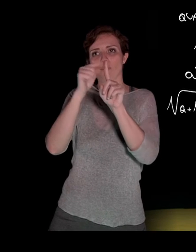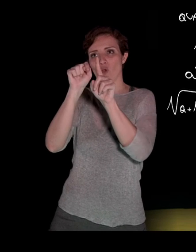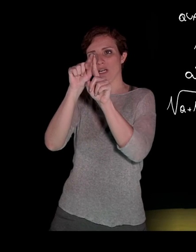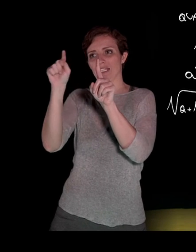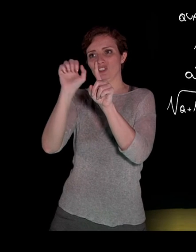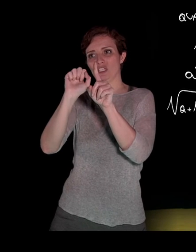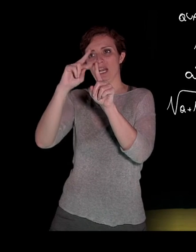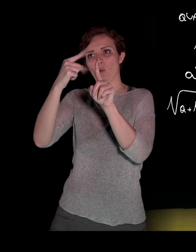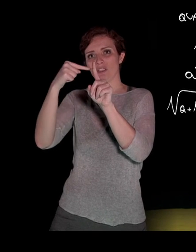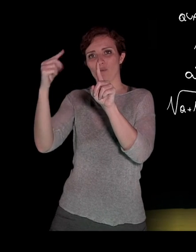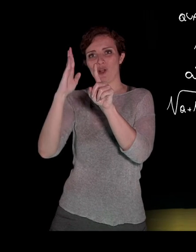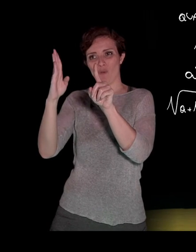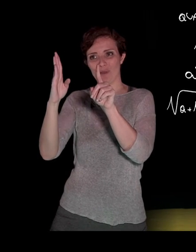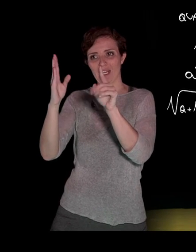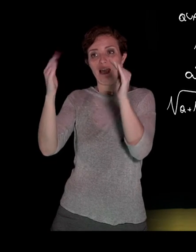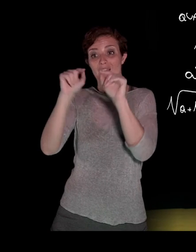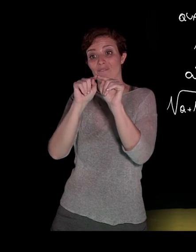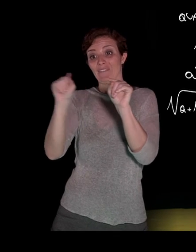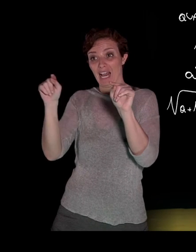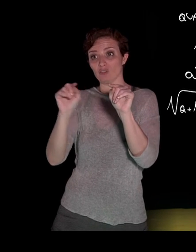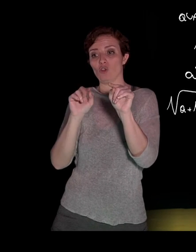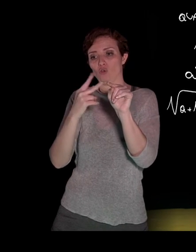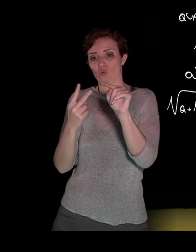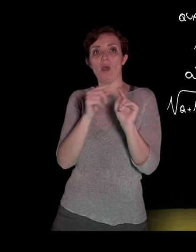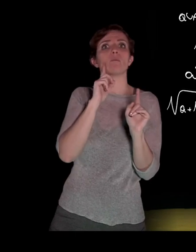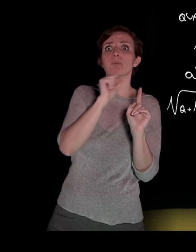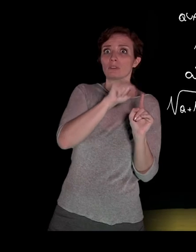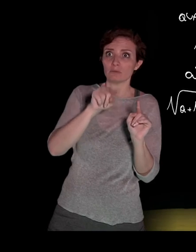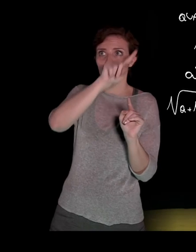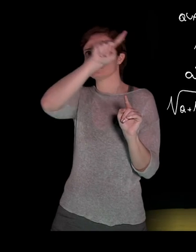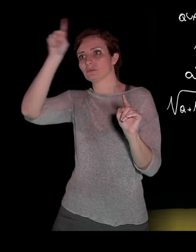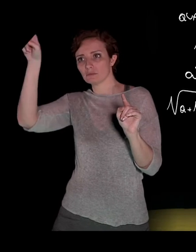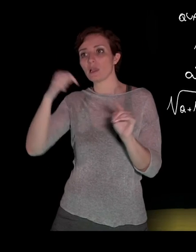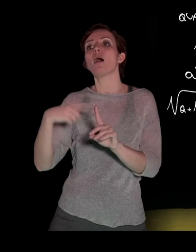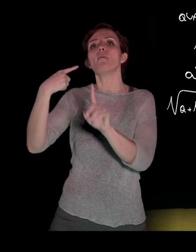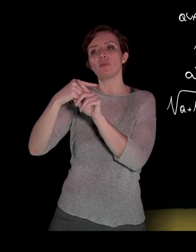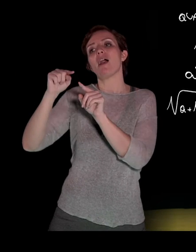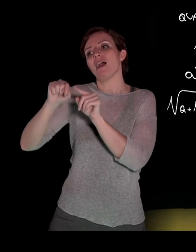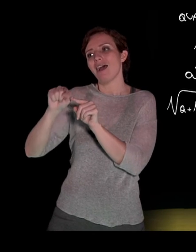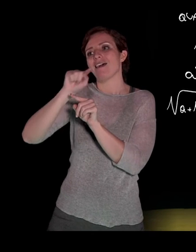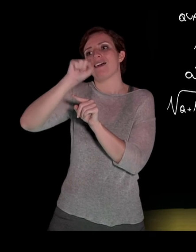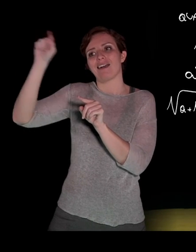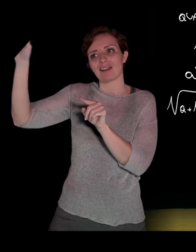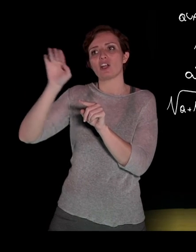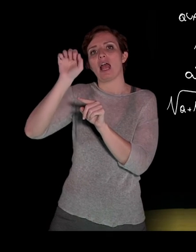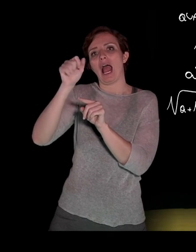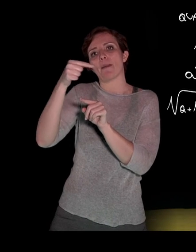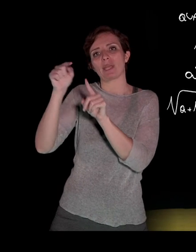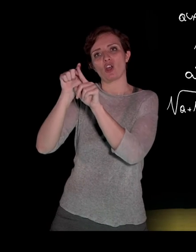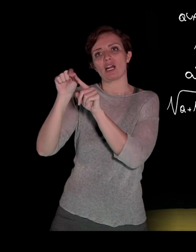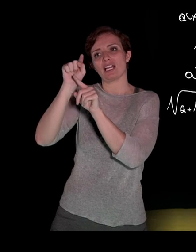b fratto due più la radice di a meno radice quadrata di a quadro meno b